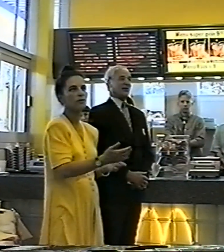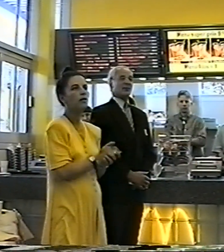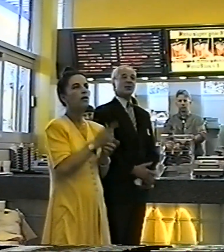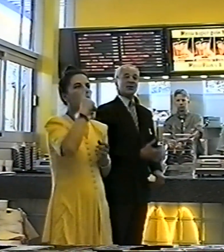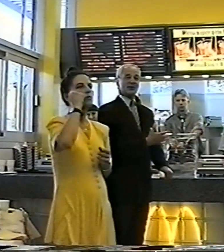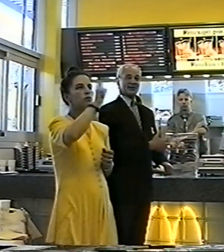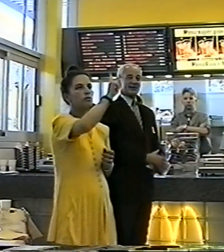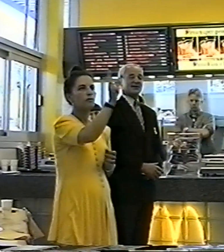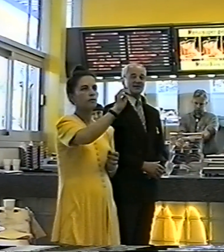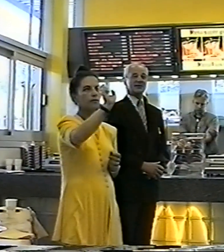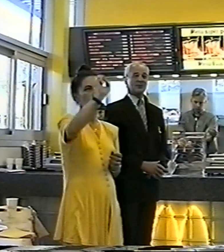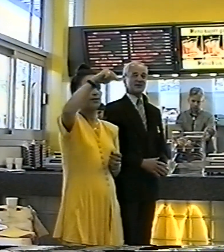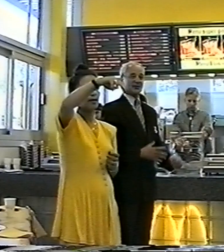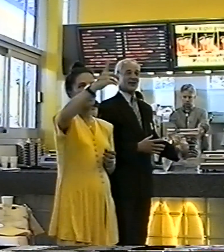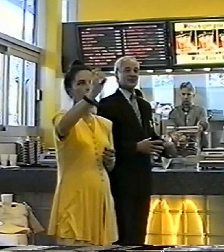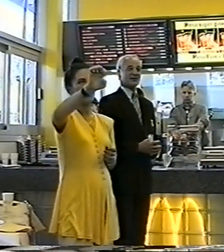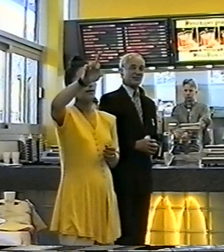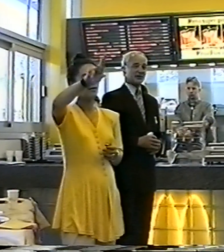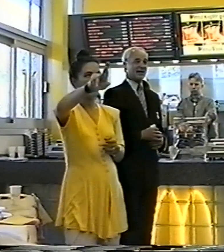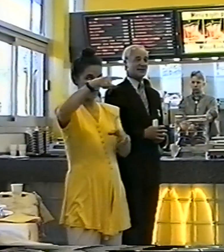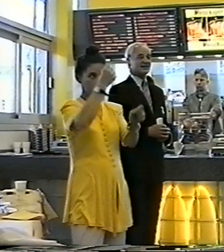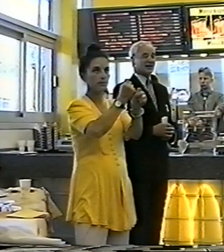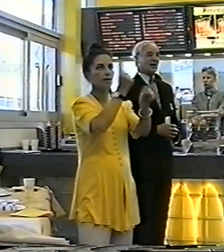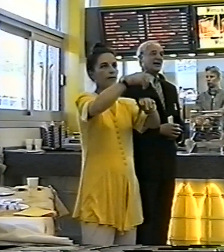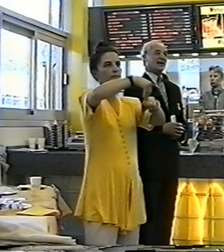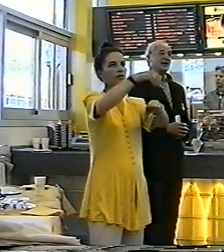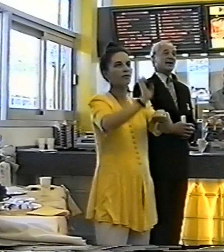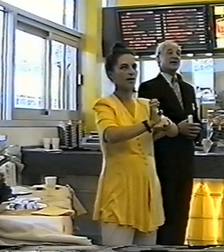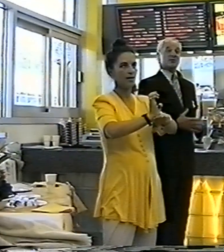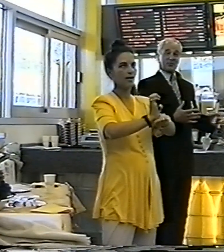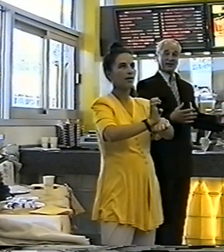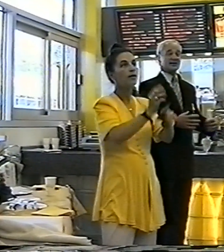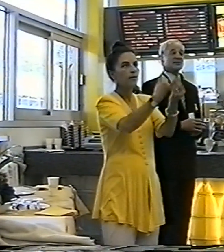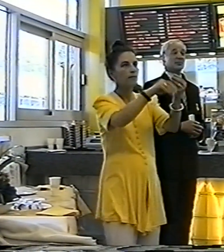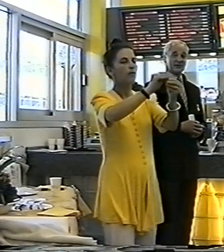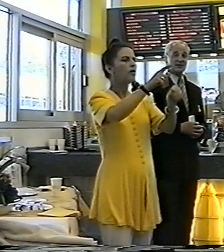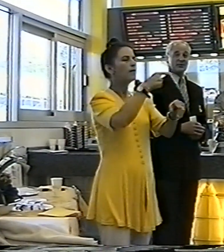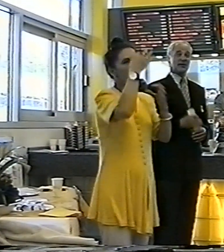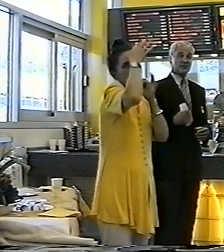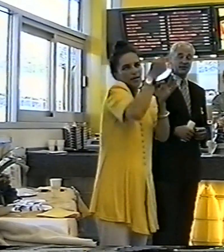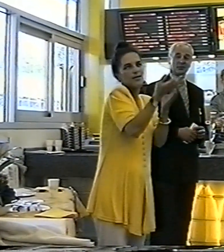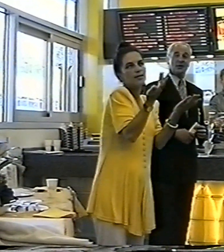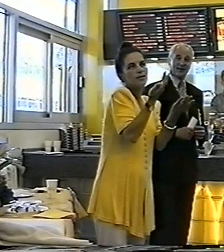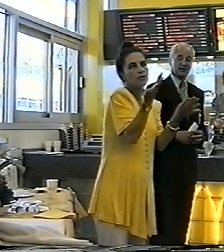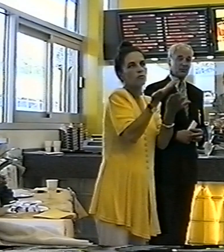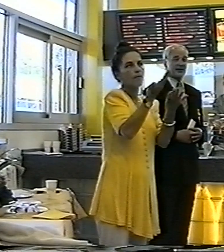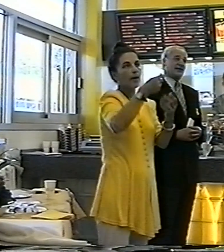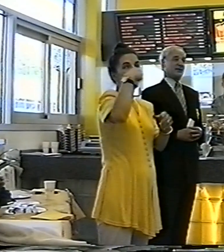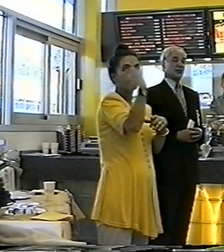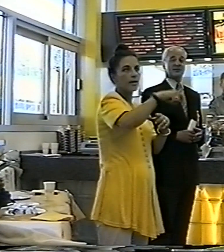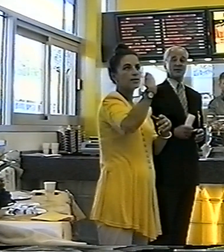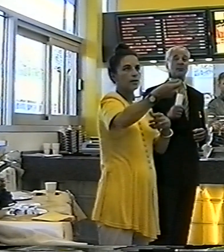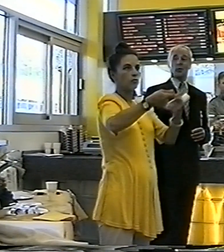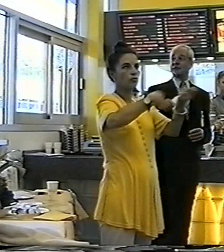Zender, indépendamment de ses activités au sein de la société McDonald's, est, je précise, président de l'association des commerçants de